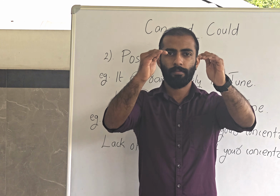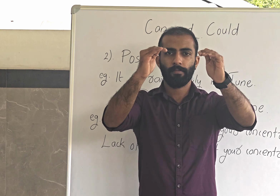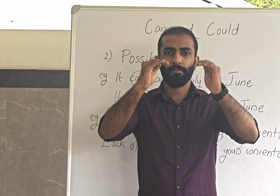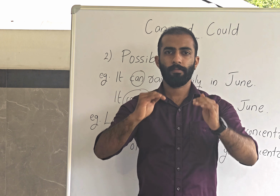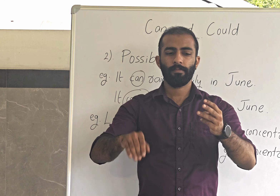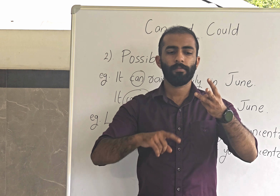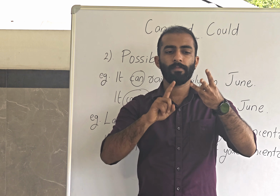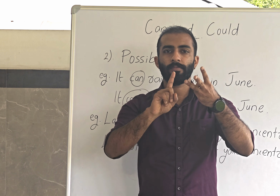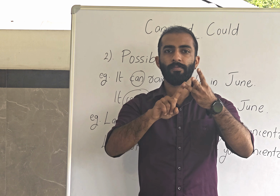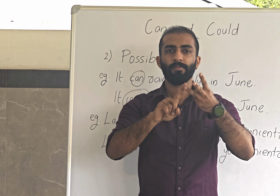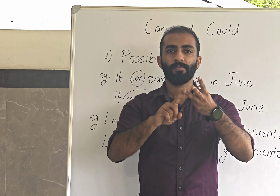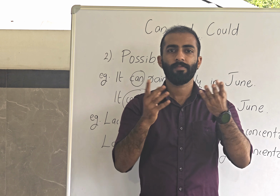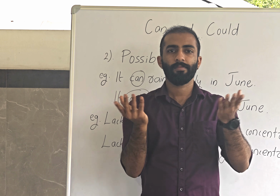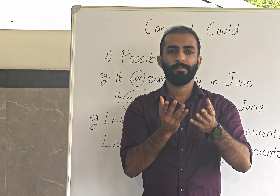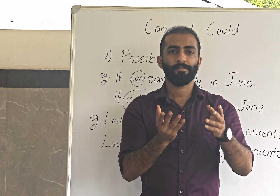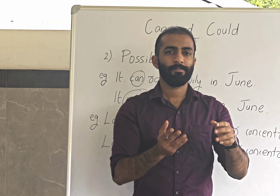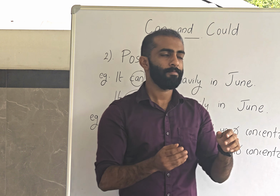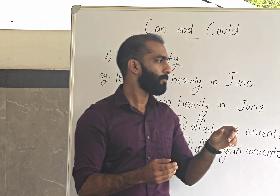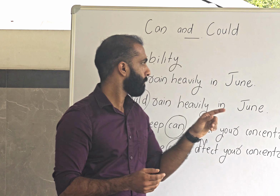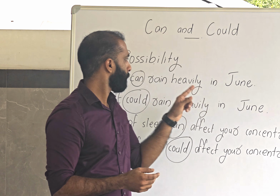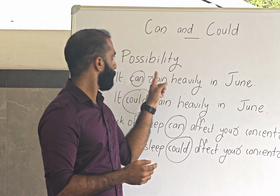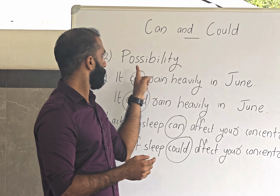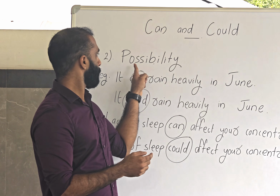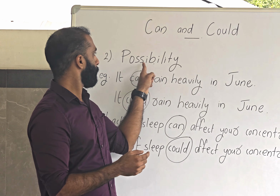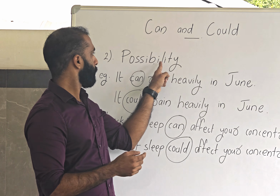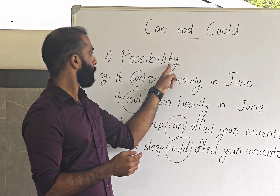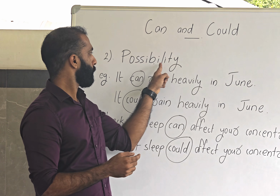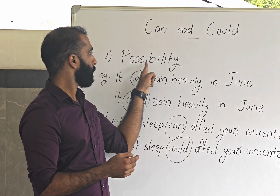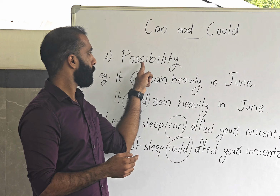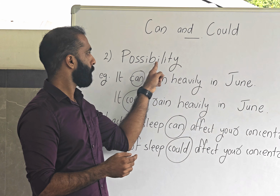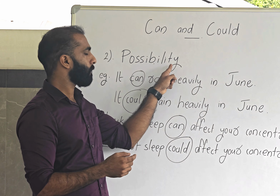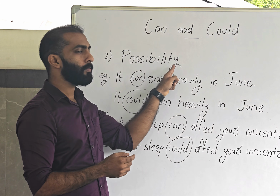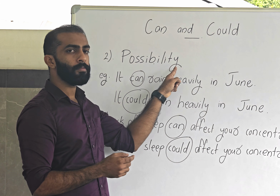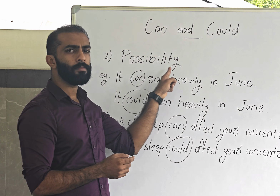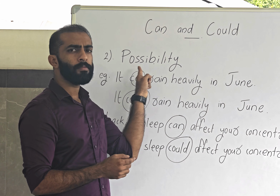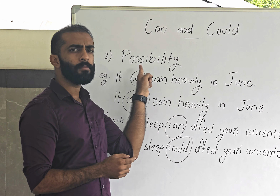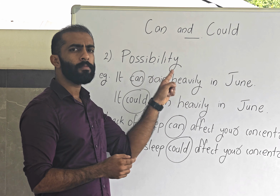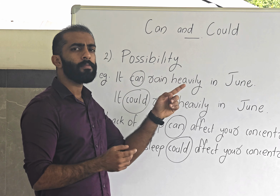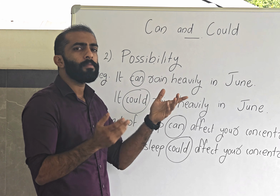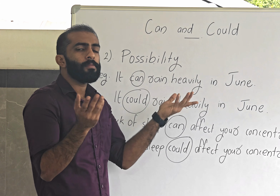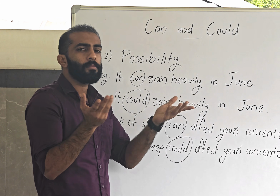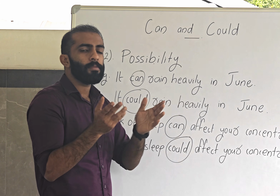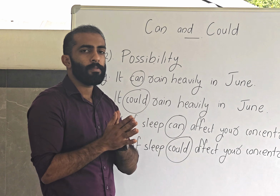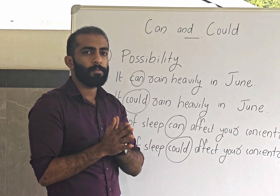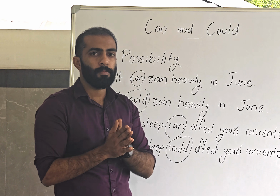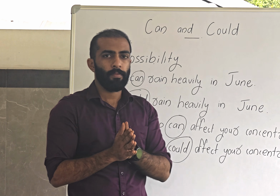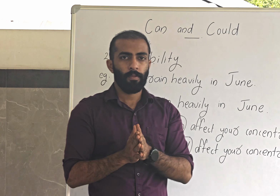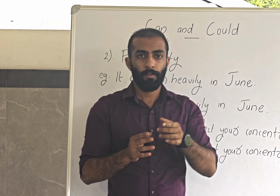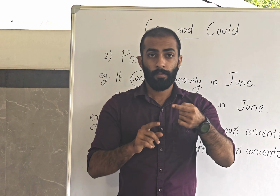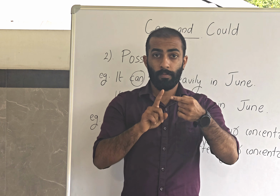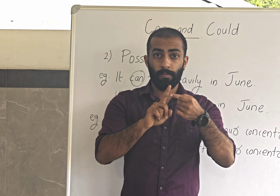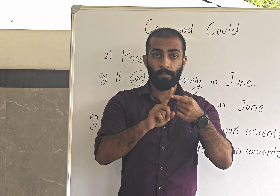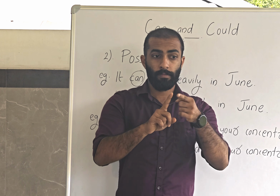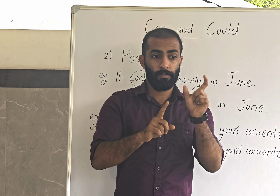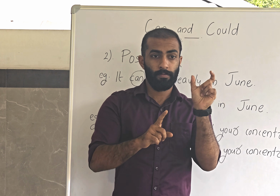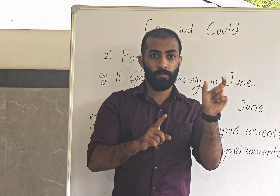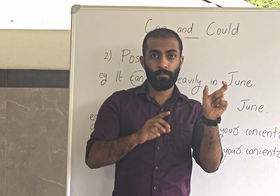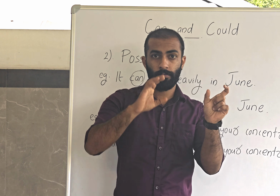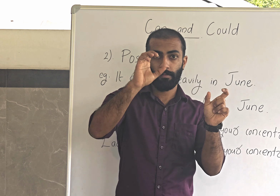നമുക്ക് മൂന്നാമത്തെ പോയിന്റിലേക്ക് വരാം. പോസിബിലിറ്റി. പോസിബിലിറ്റി എന്ന് പറഞ്ഞാൽ എന്താണ്? സാധ്യത, എന്തെങ്കിലും കാര്യം